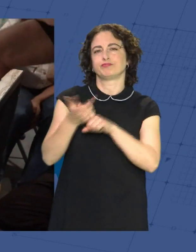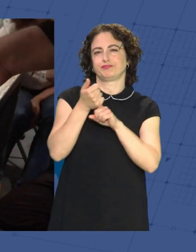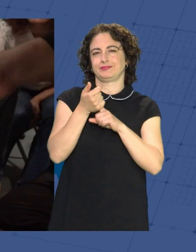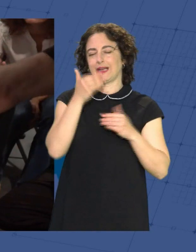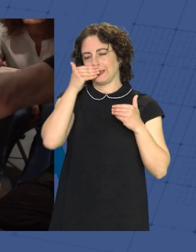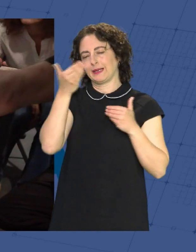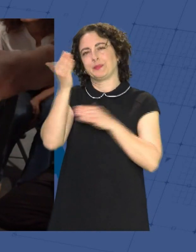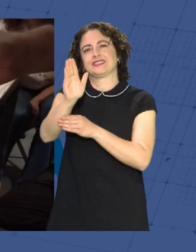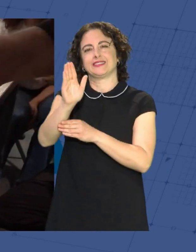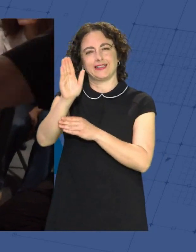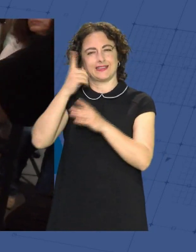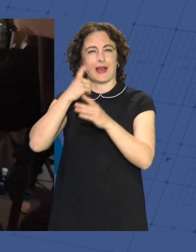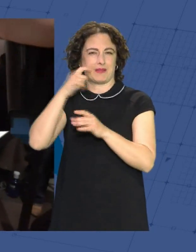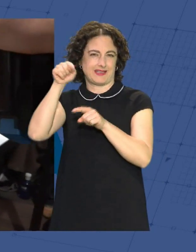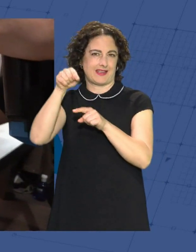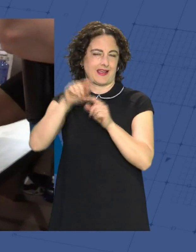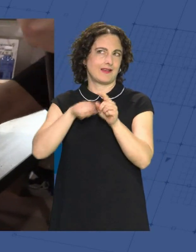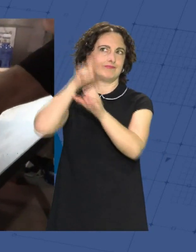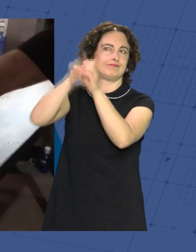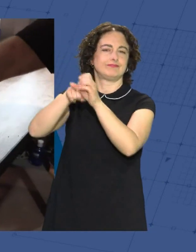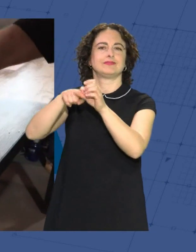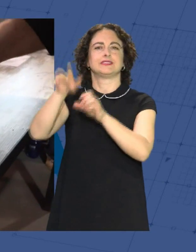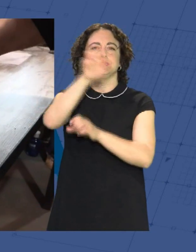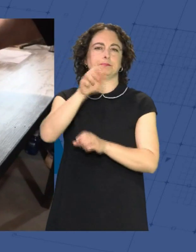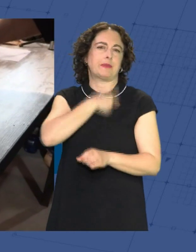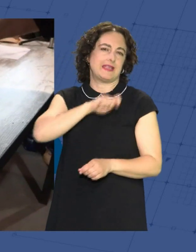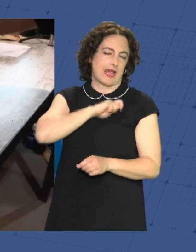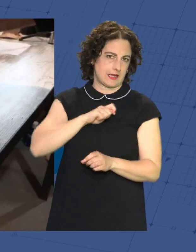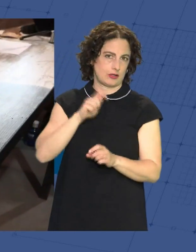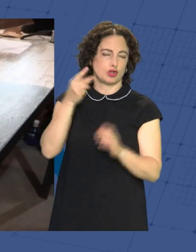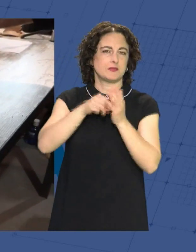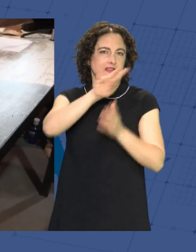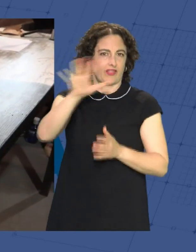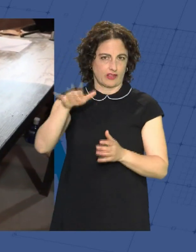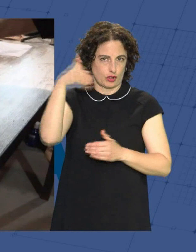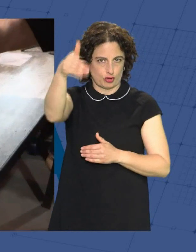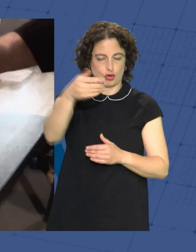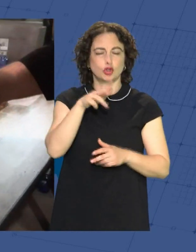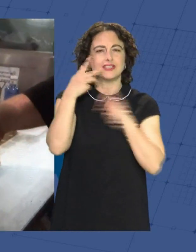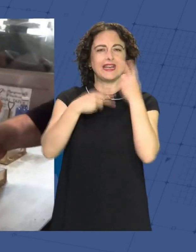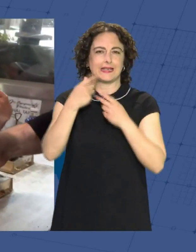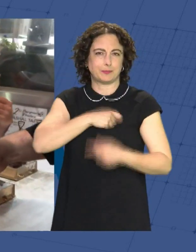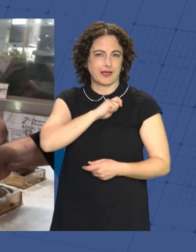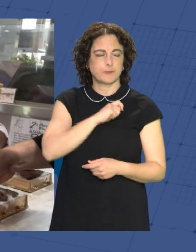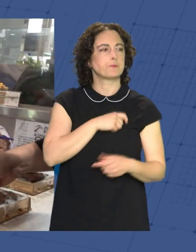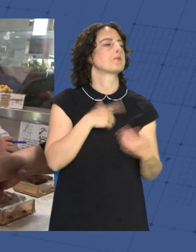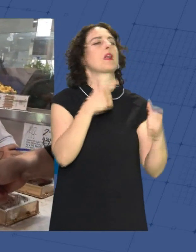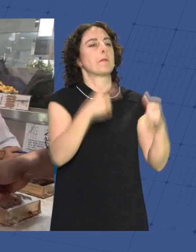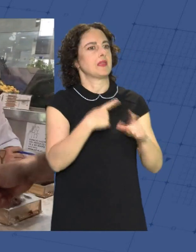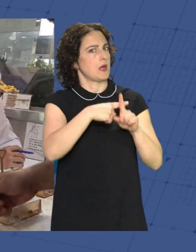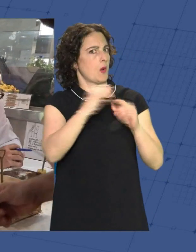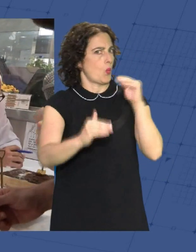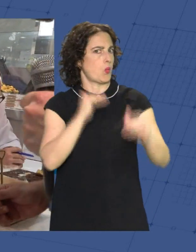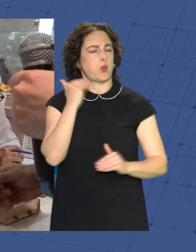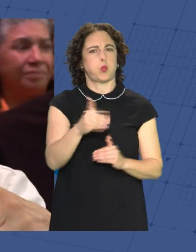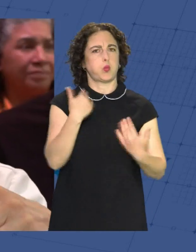almeriense en el torneo nacional Hostelería España 2025. Que son platos de un nivel altísimo, la verdad